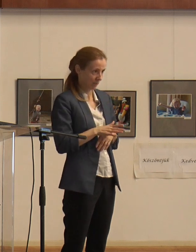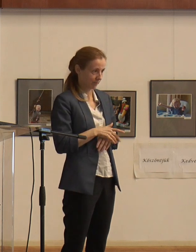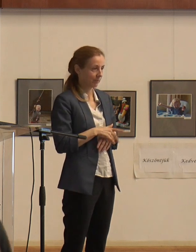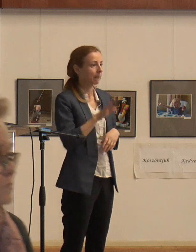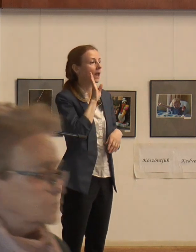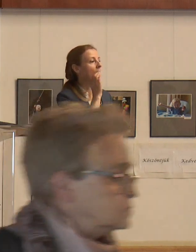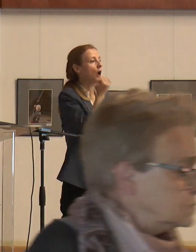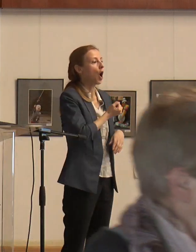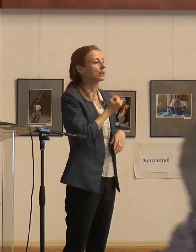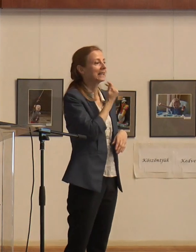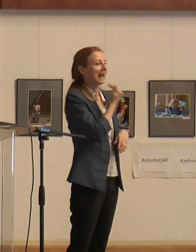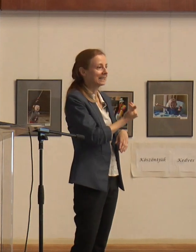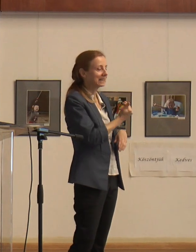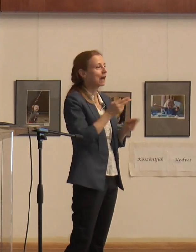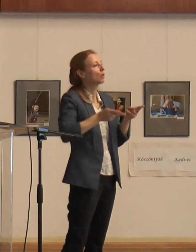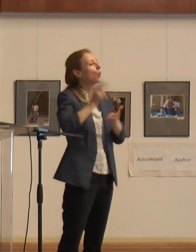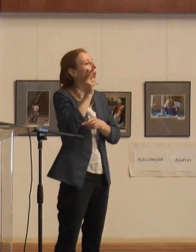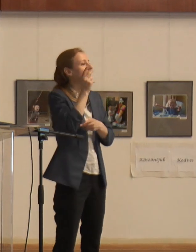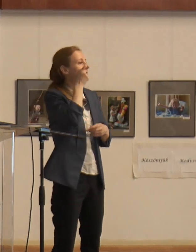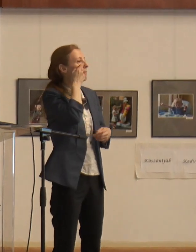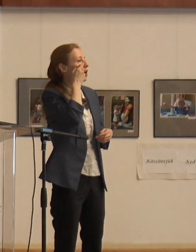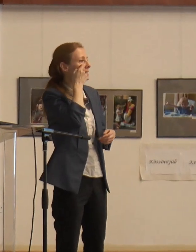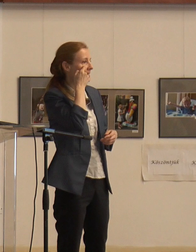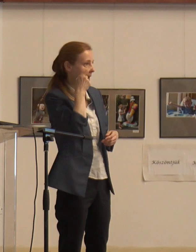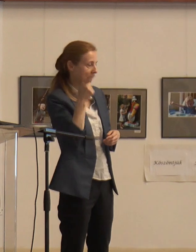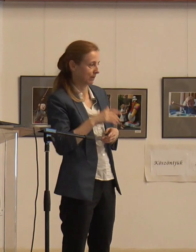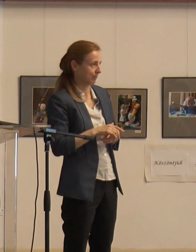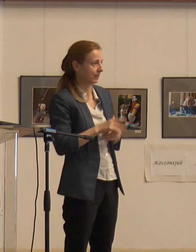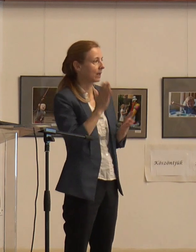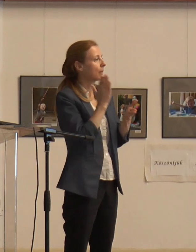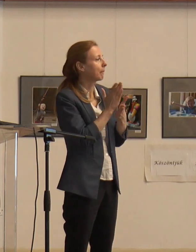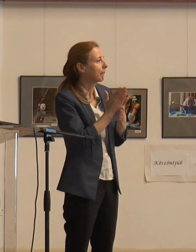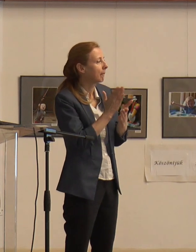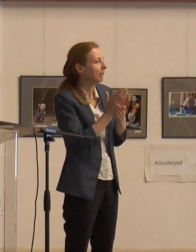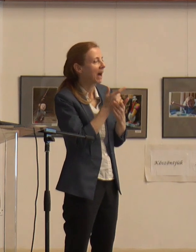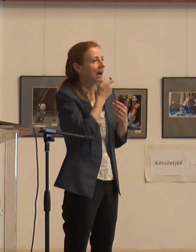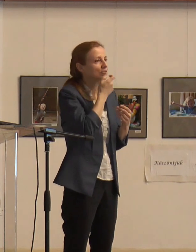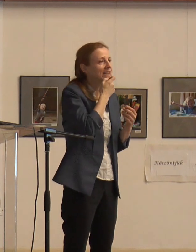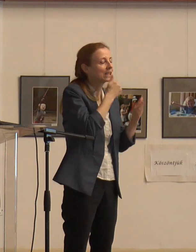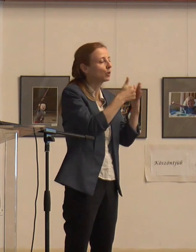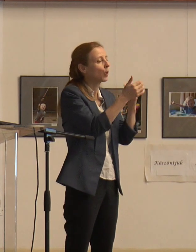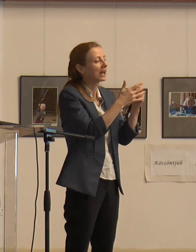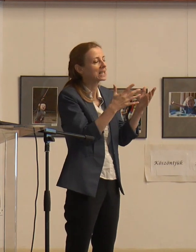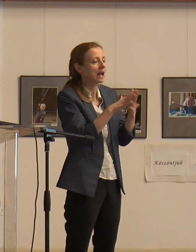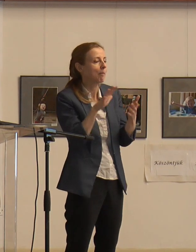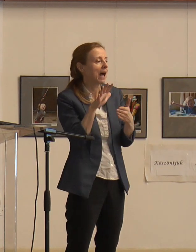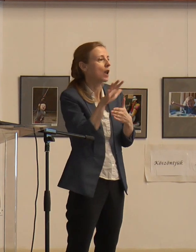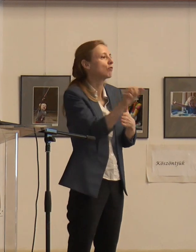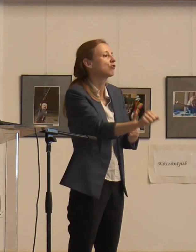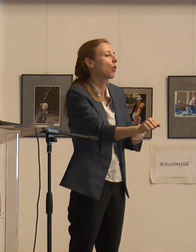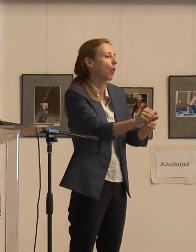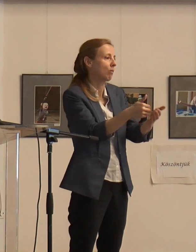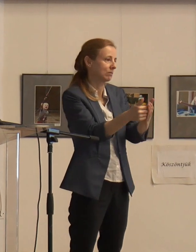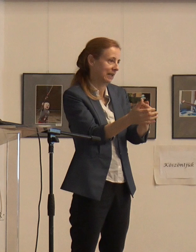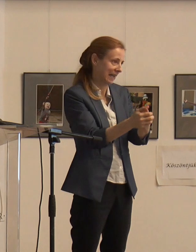Adi Endre, őrizzem a szemet. Már vénülő kezemmel fogom meg a